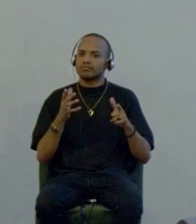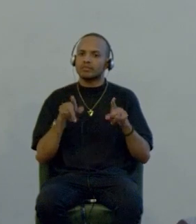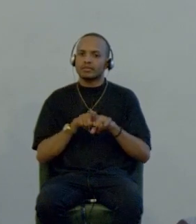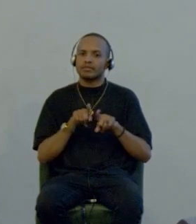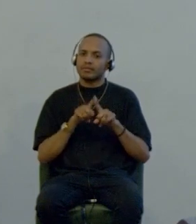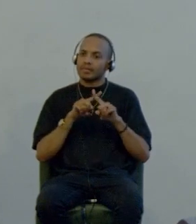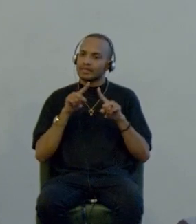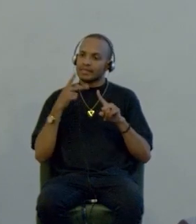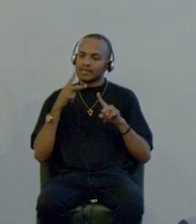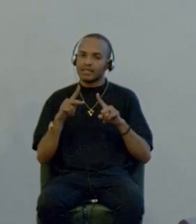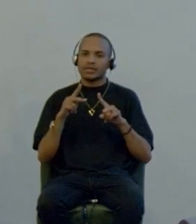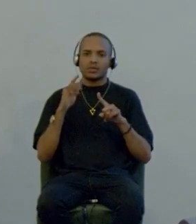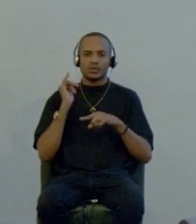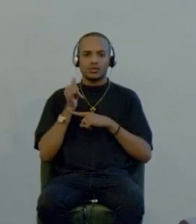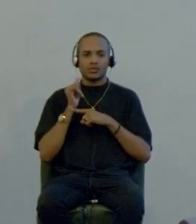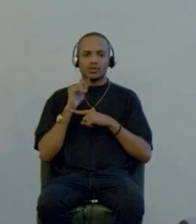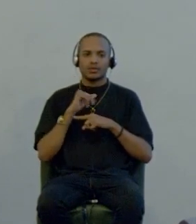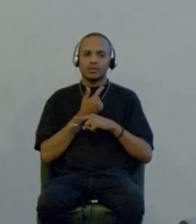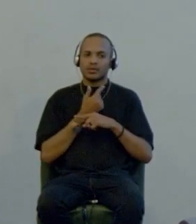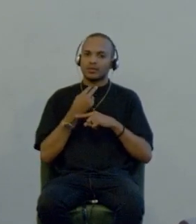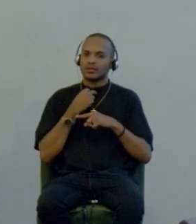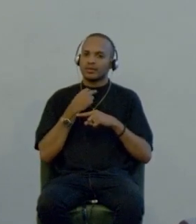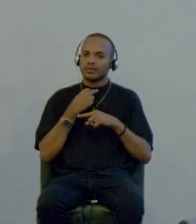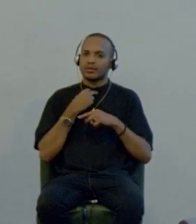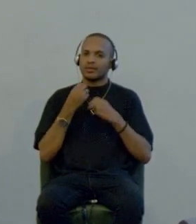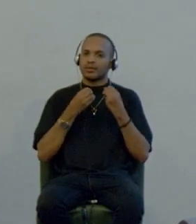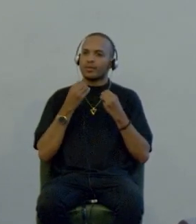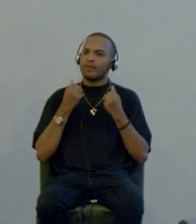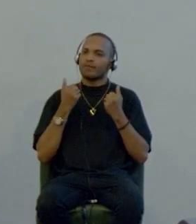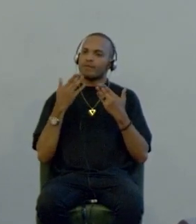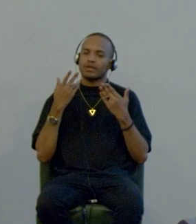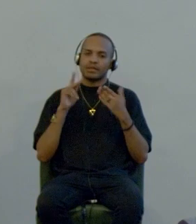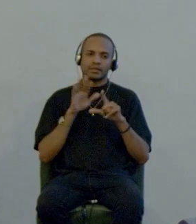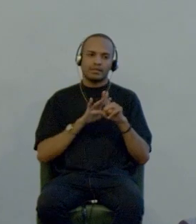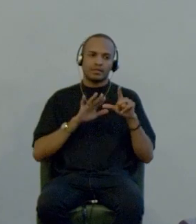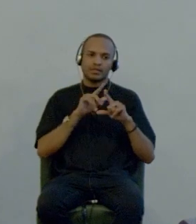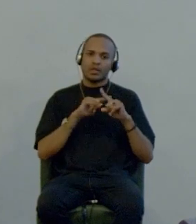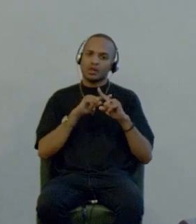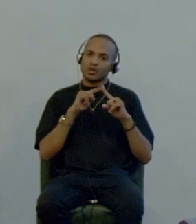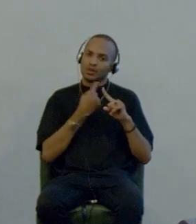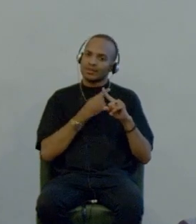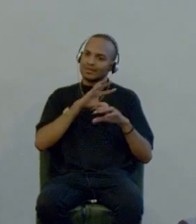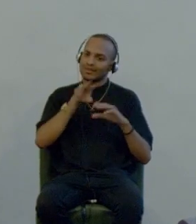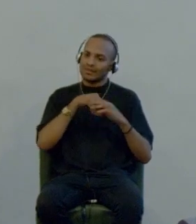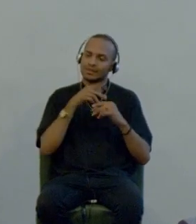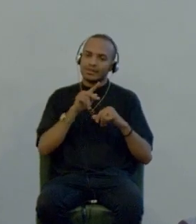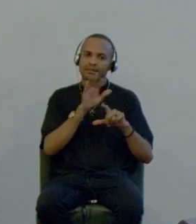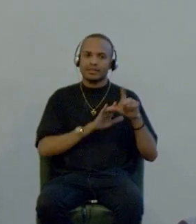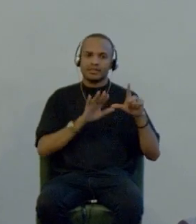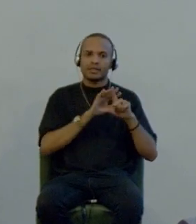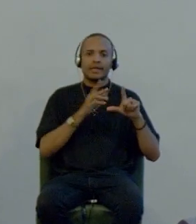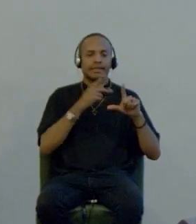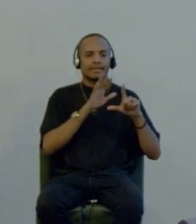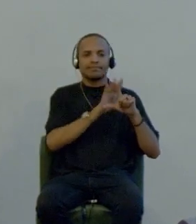image puisqu'on est pris à l'intérieur de cette image qui nous crie dessus avec le visage de Munch que vous voyez. Et le